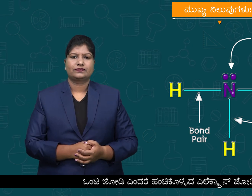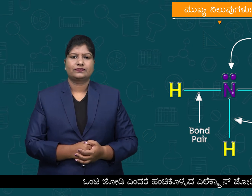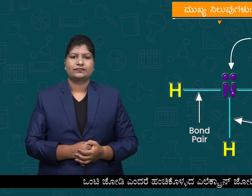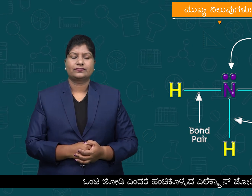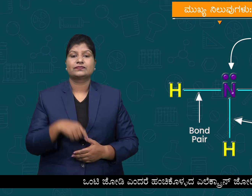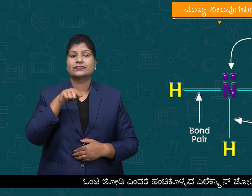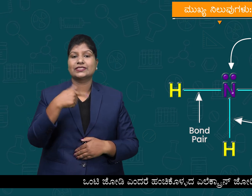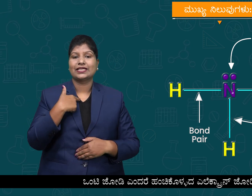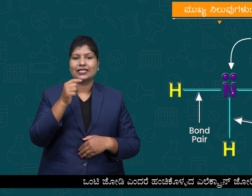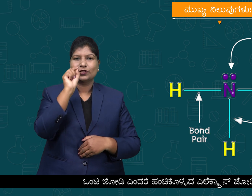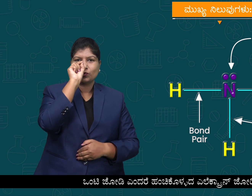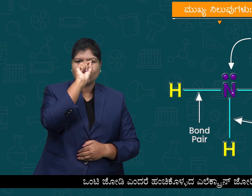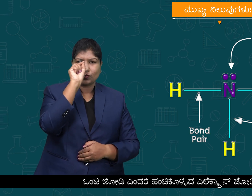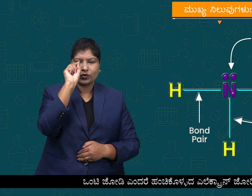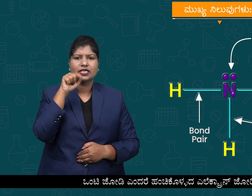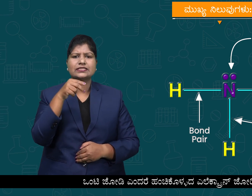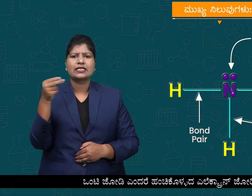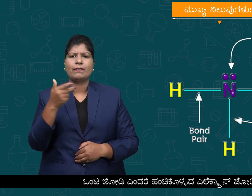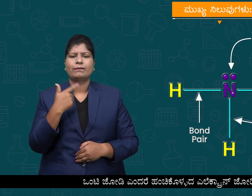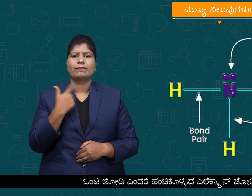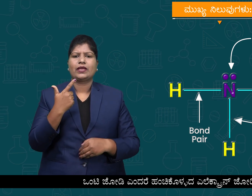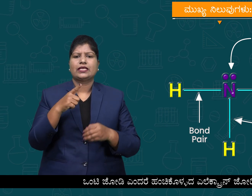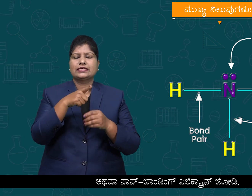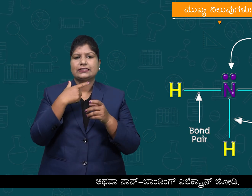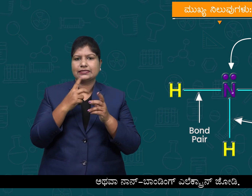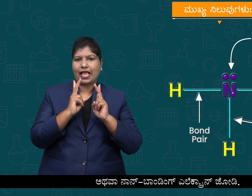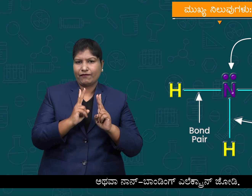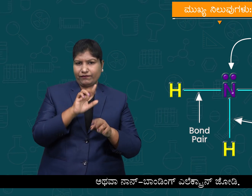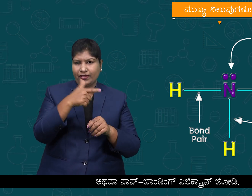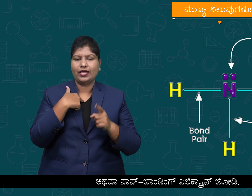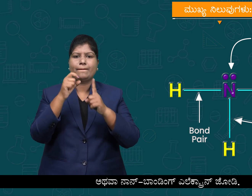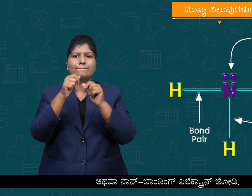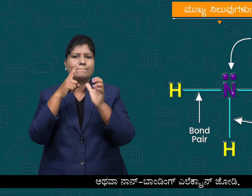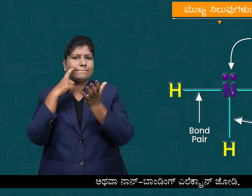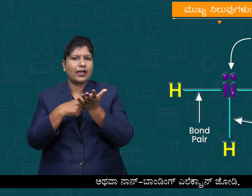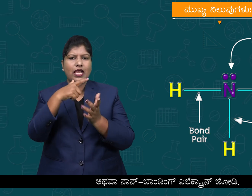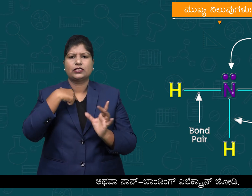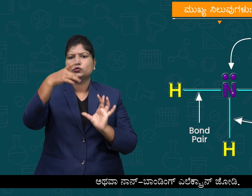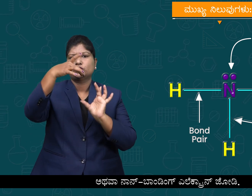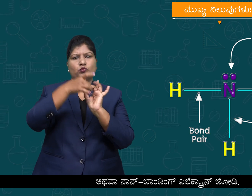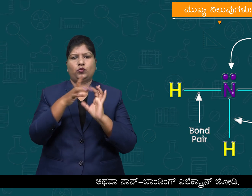ಒಂಟಿ ಜೋಡಿ ಎಂದರೆ ಹಂಚಿಕೊಳ್ಳದ ಎಲೆಕ್ಟ್ರಾನ್ ಜೋಡಿ ಅಥವಾ ನಾನ್ ಬಾಂಡಿಂಗ್ ಎಲೆಕ್ಟ್ರಾನ್ ಜೋಡಿ.